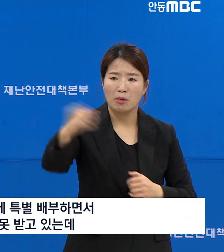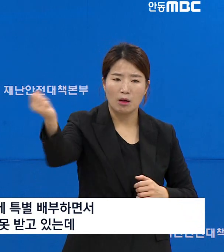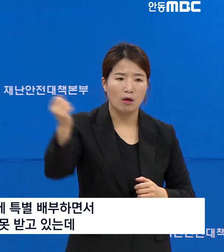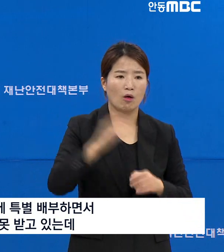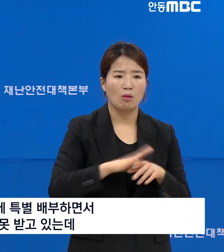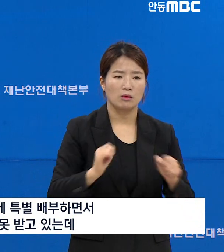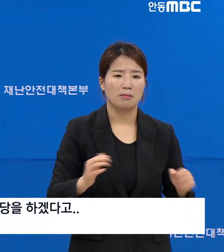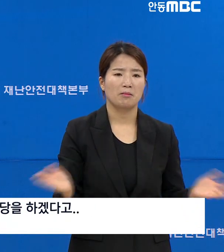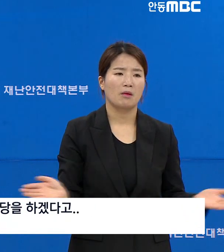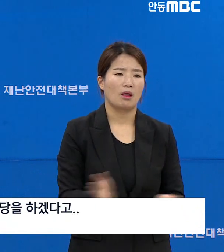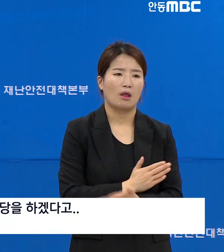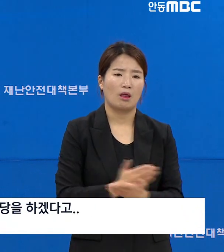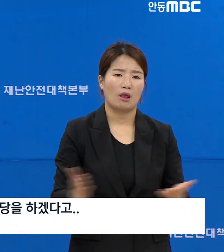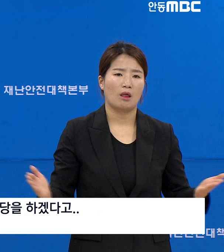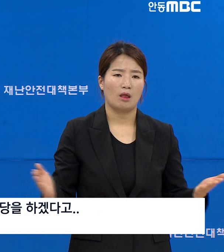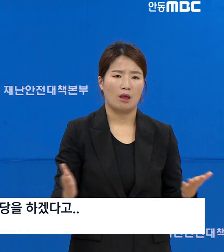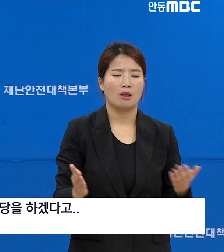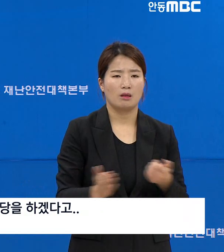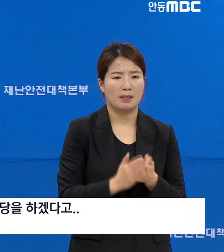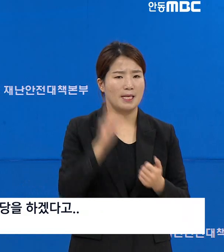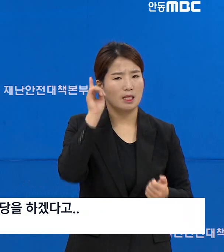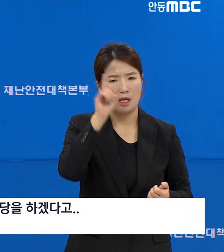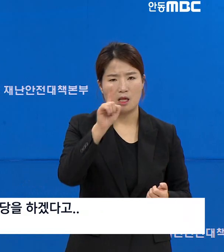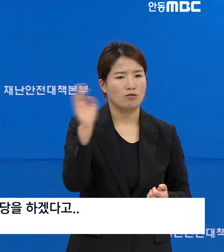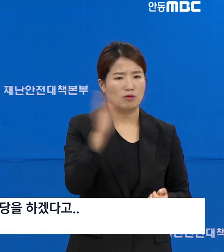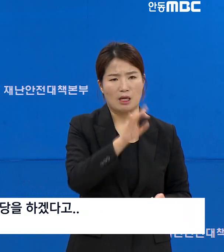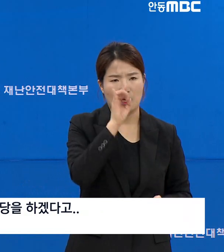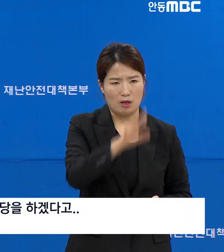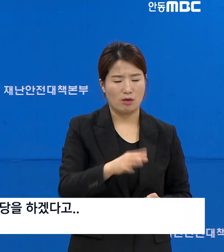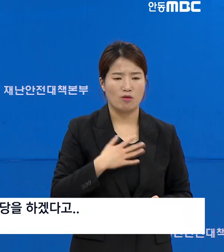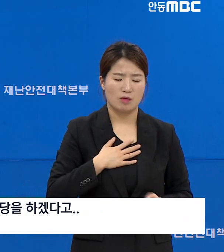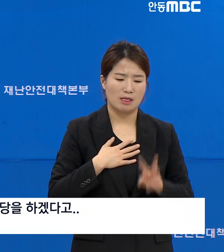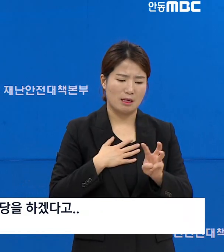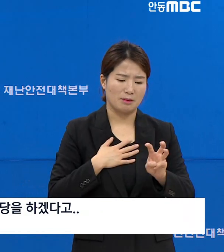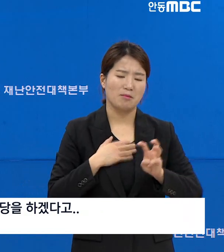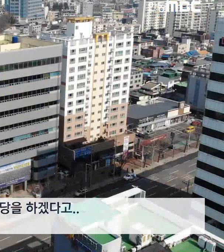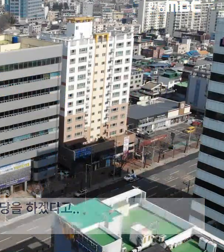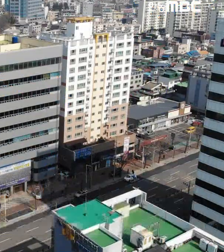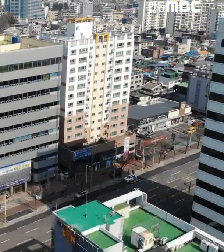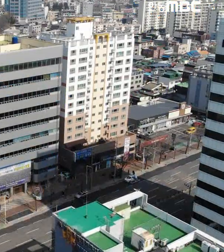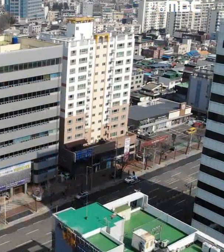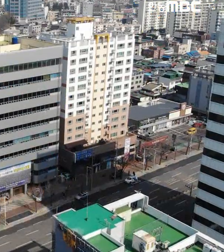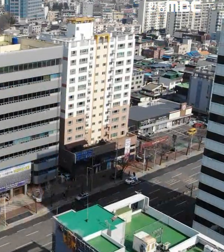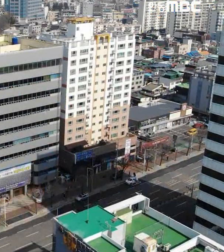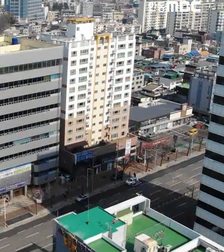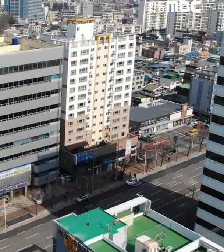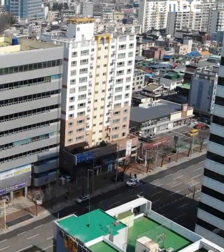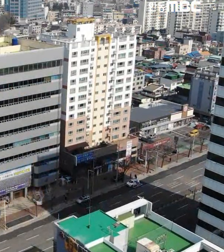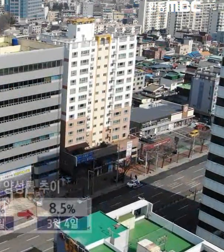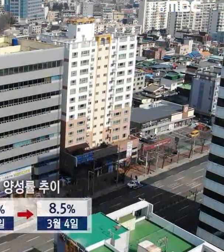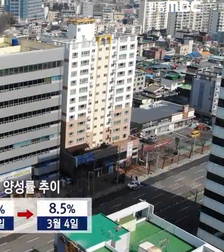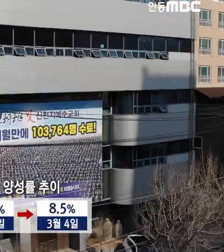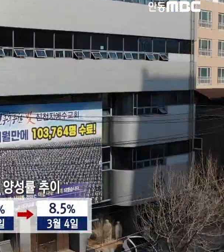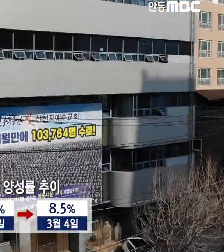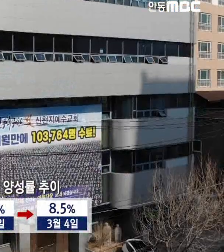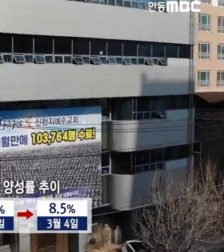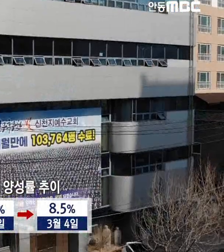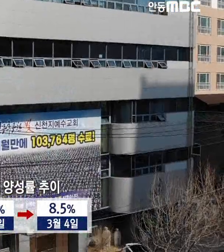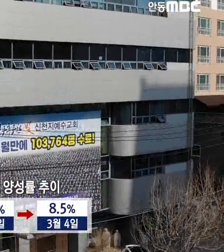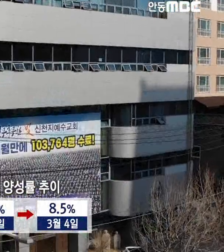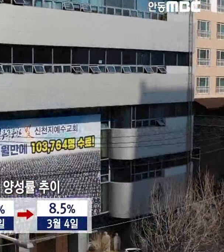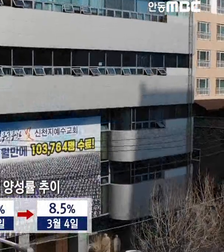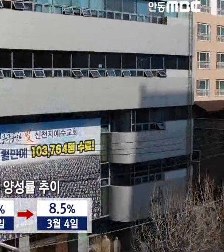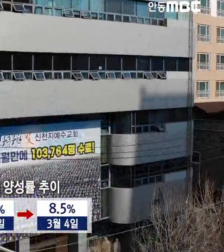지금 못 받고 있는데 그래서 내일부터는 우리 경북에도 30% 배당을 하겠다. 경북의 신천지 신도에 대한